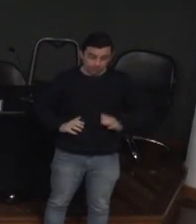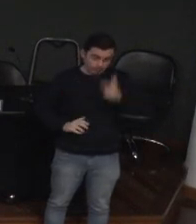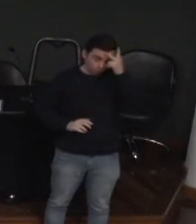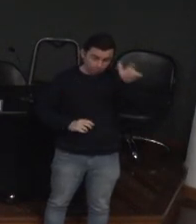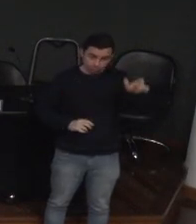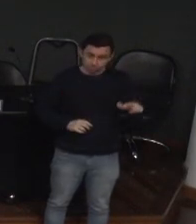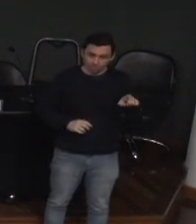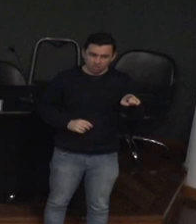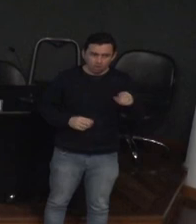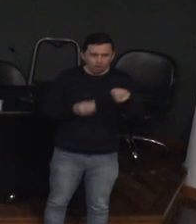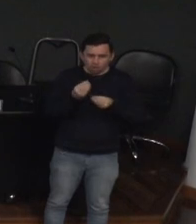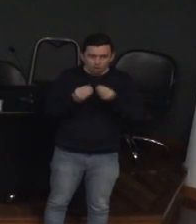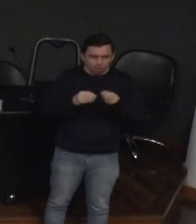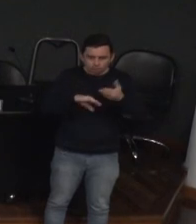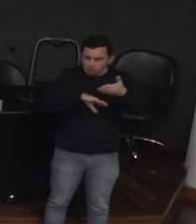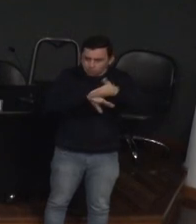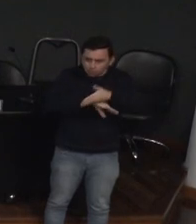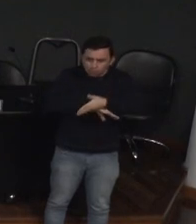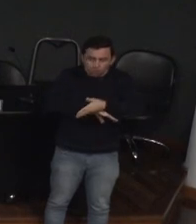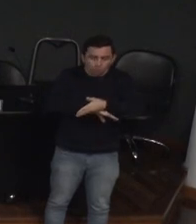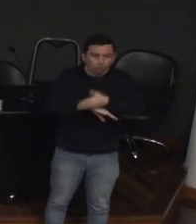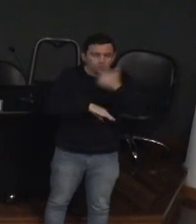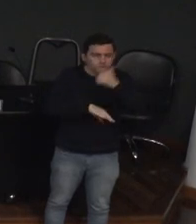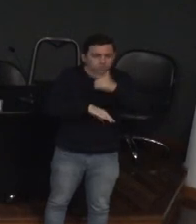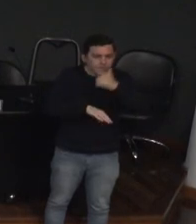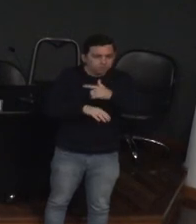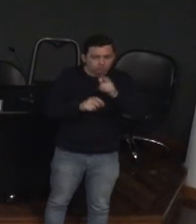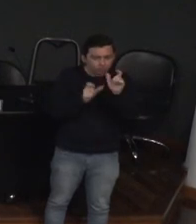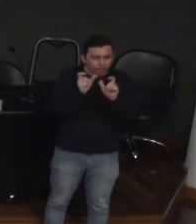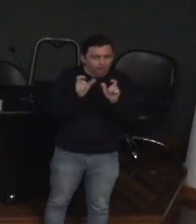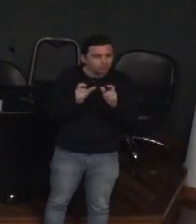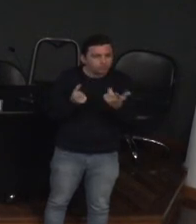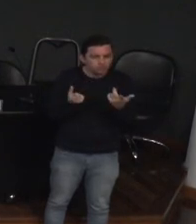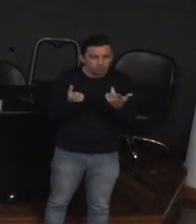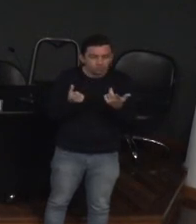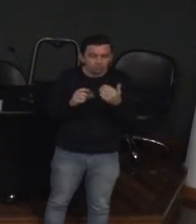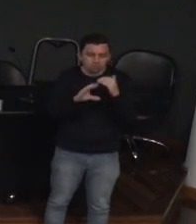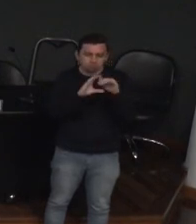como que teve acesso, às vezes, a um dado. Quando você